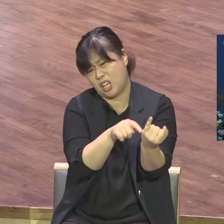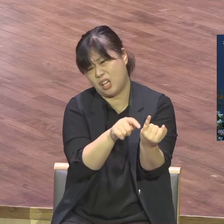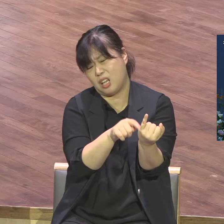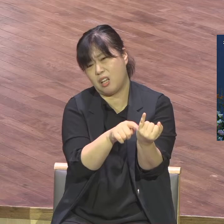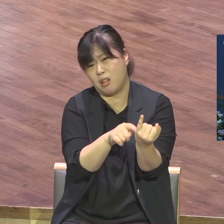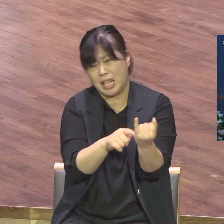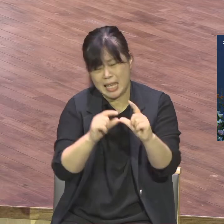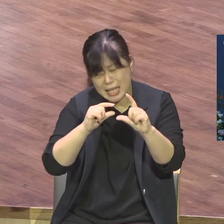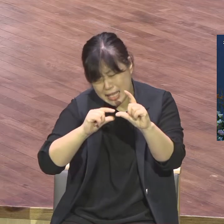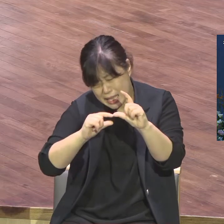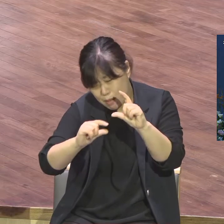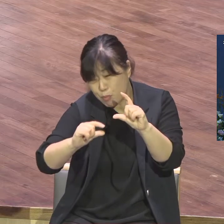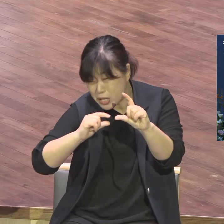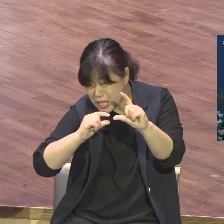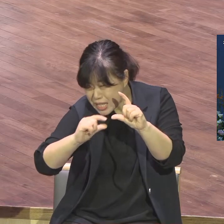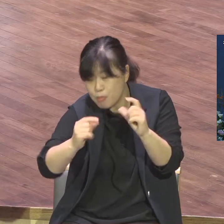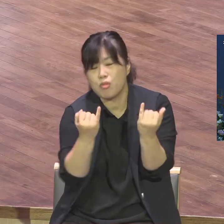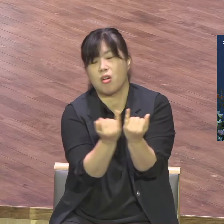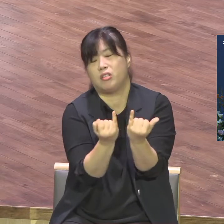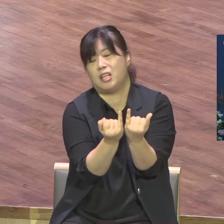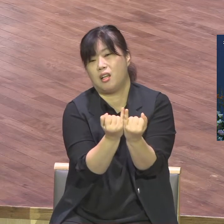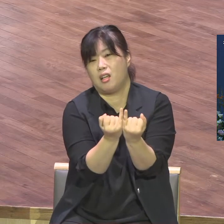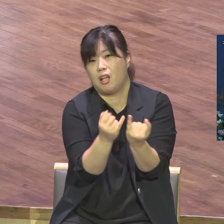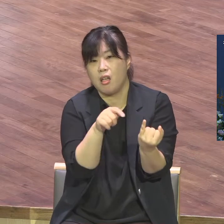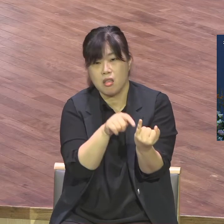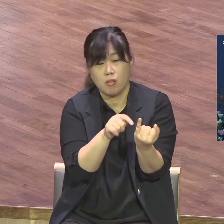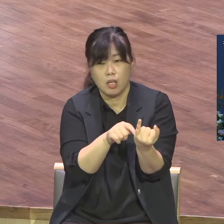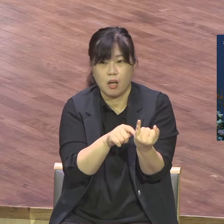계속해서 교회 분쟁을 일으키니까